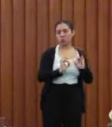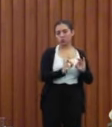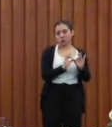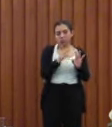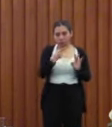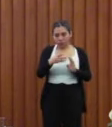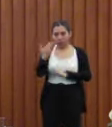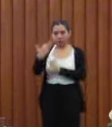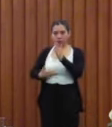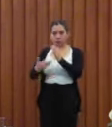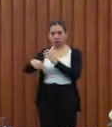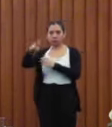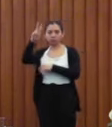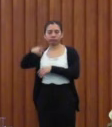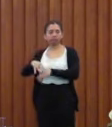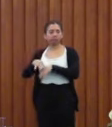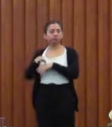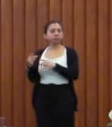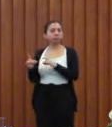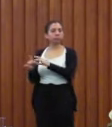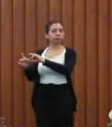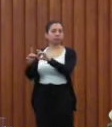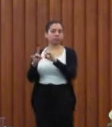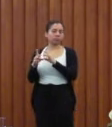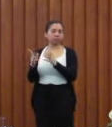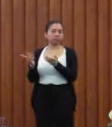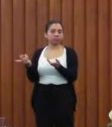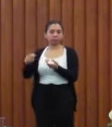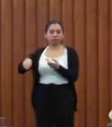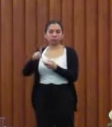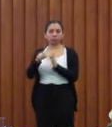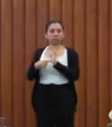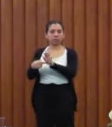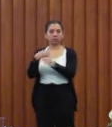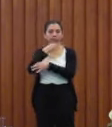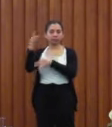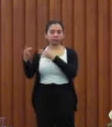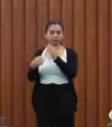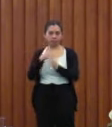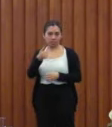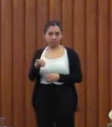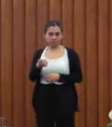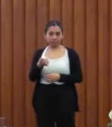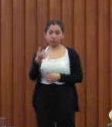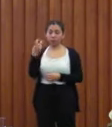¿no? Sí, quisiéramos, pero sí vamos a tener criterios como para determinar